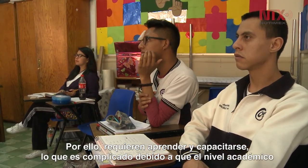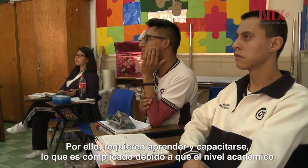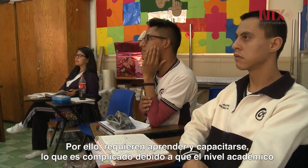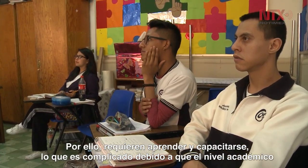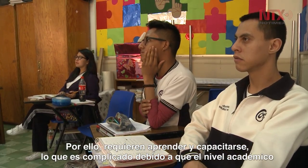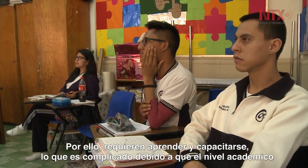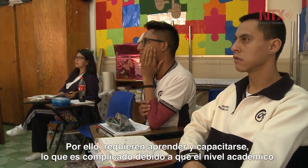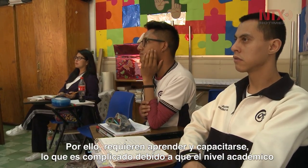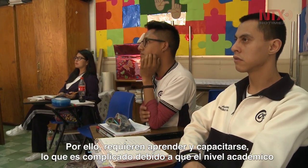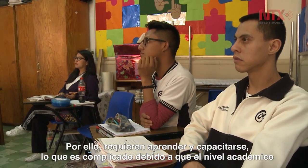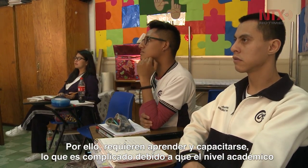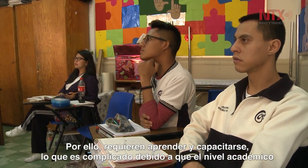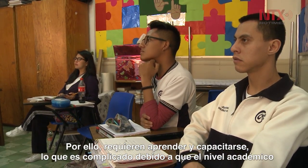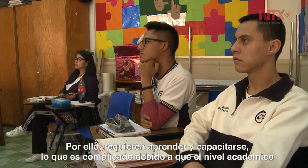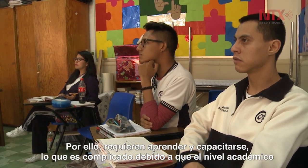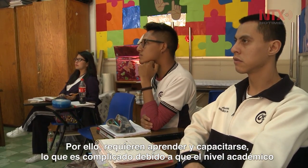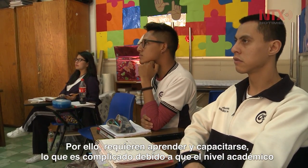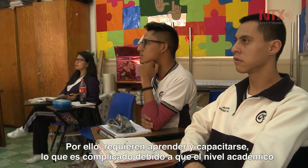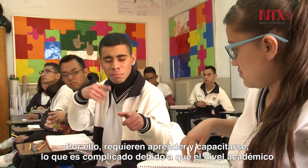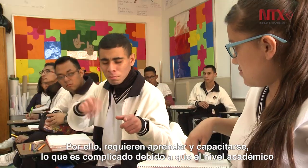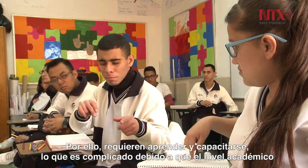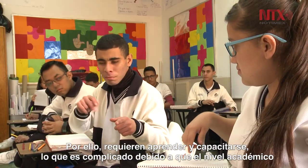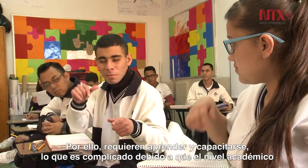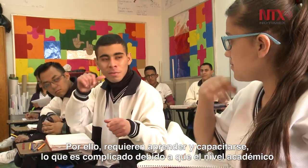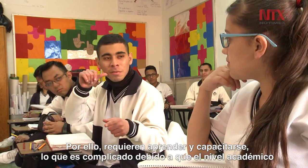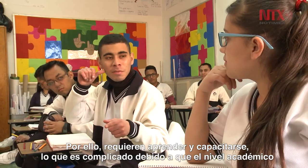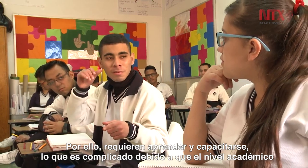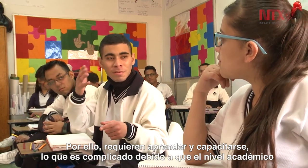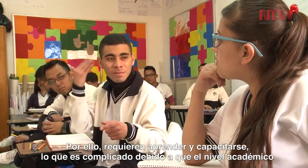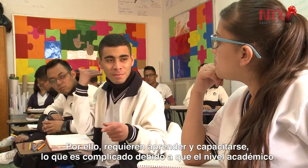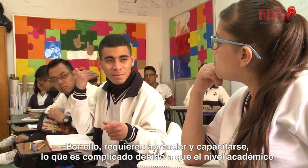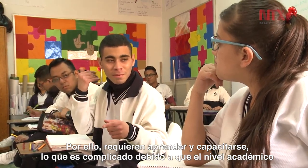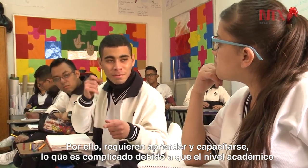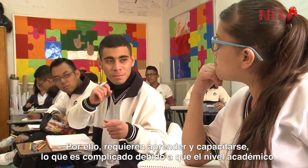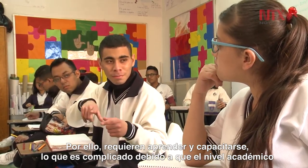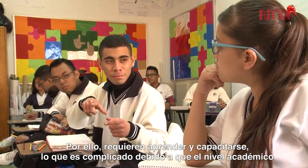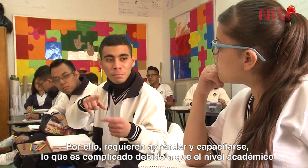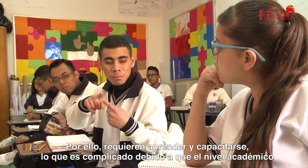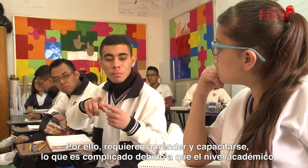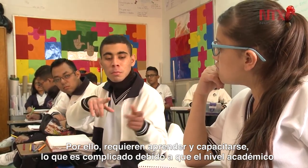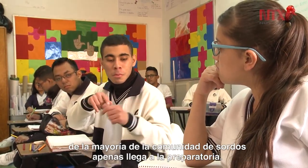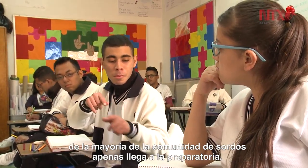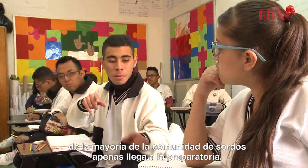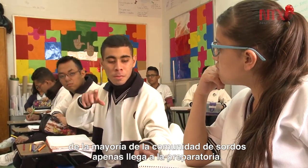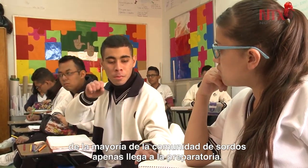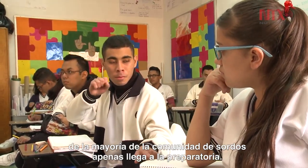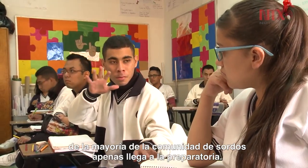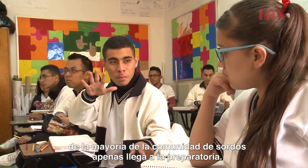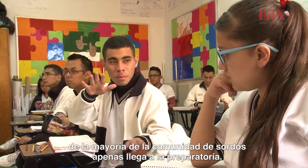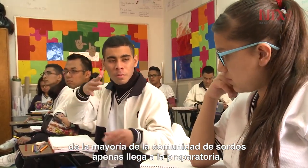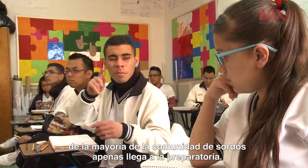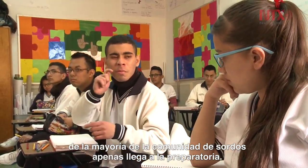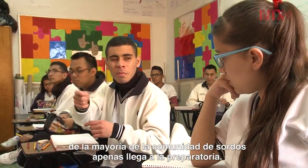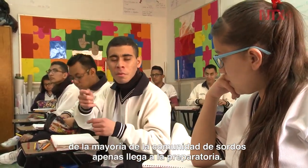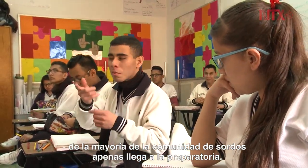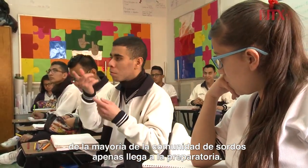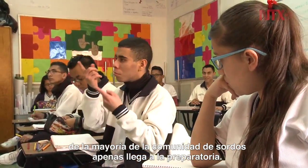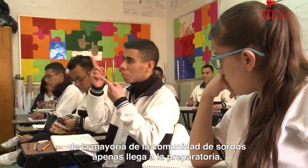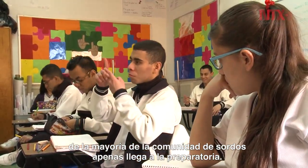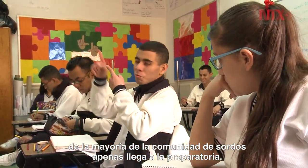requieren aprender y capacitarse, lo que es complicado debido a que el nivel académico de la mayoría de la comunidad de sordos apenas